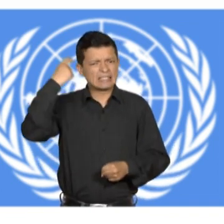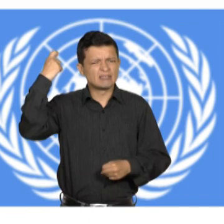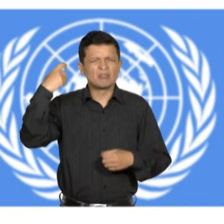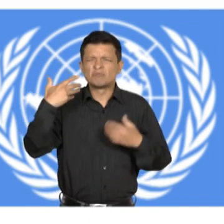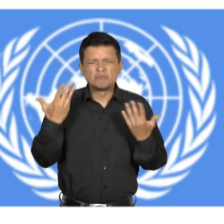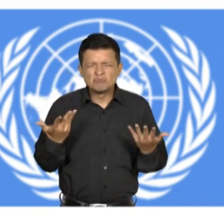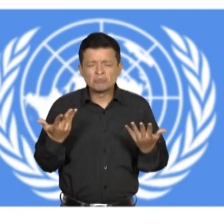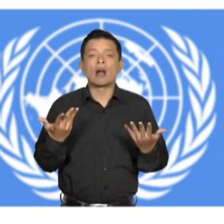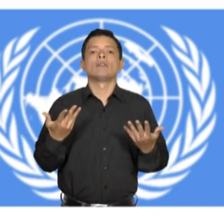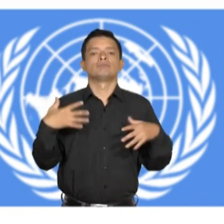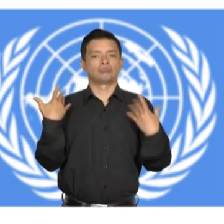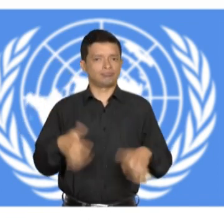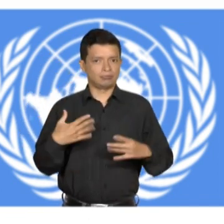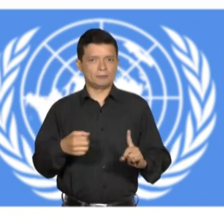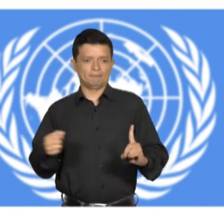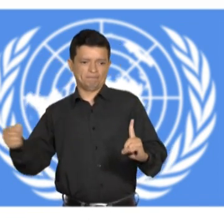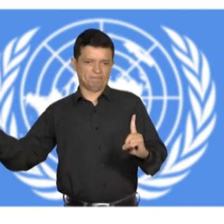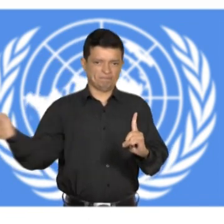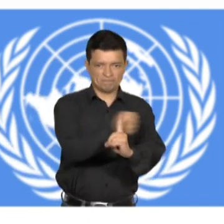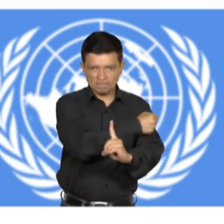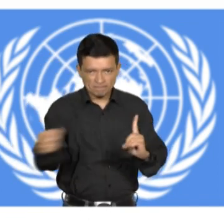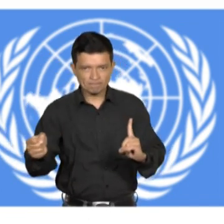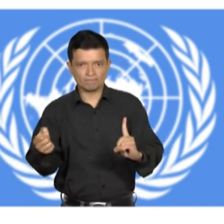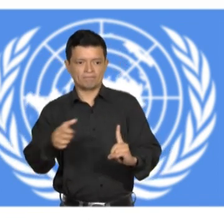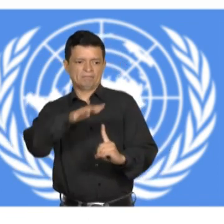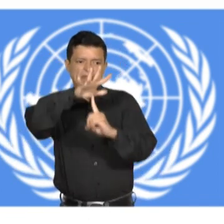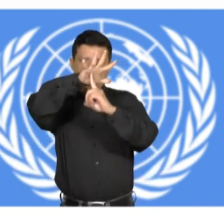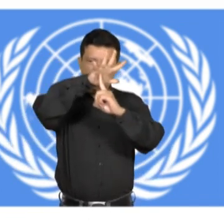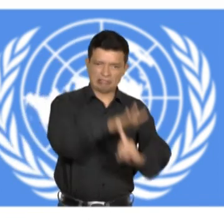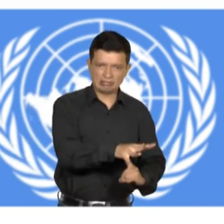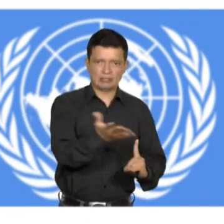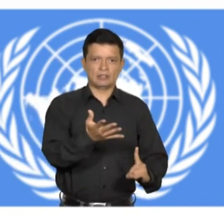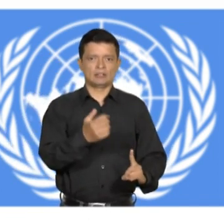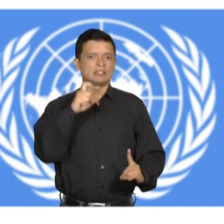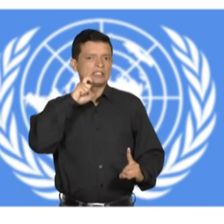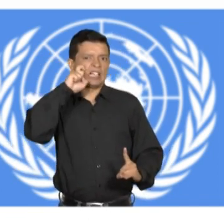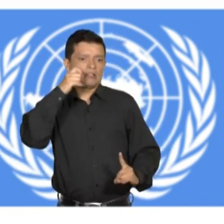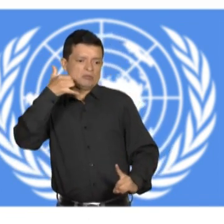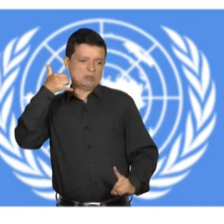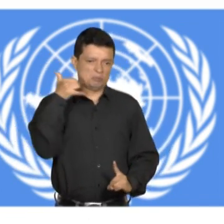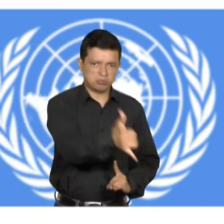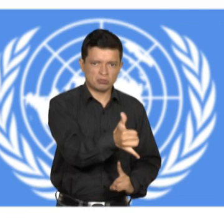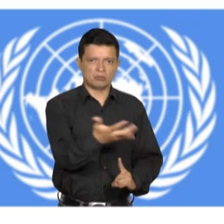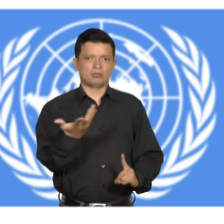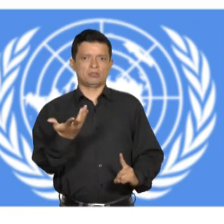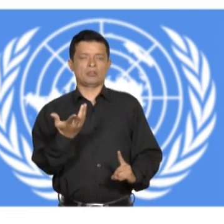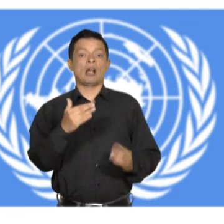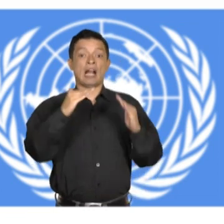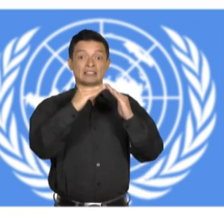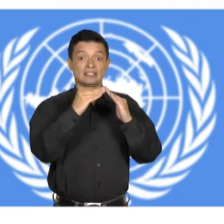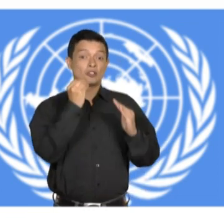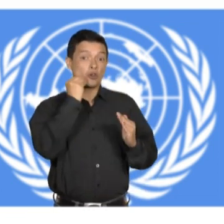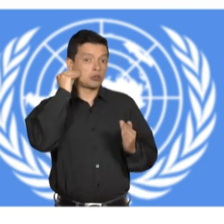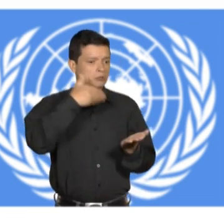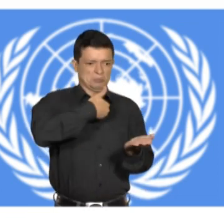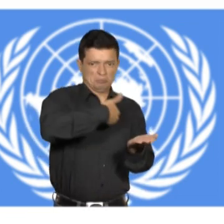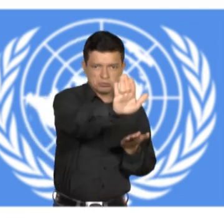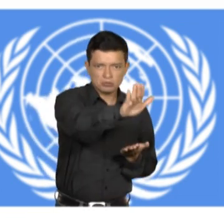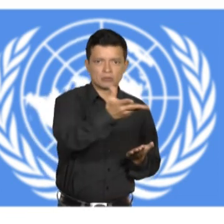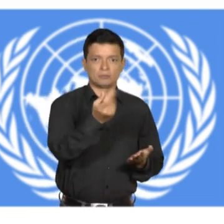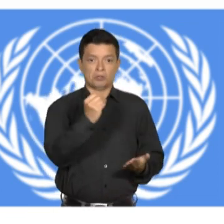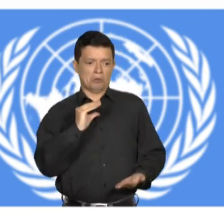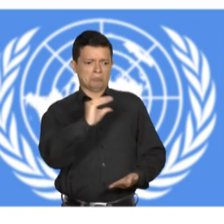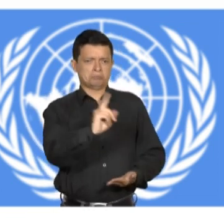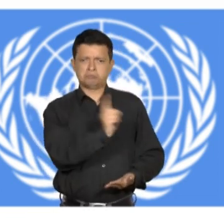mayor dentro y fuera del hogar, de violencia, lesiones o abuso, abandono o trato negligente,